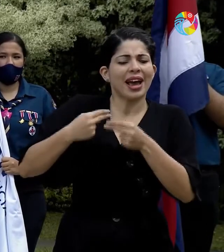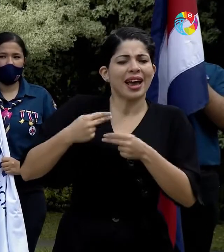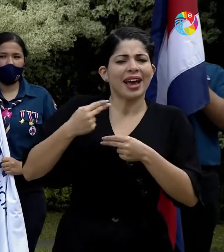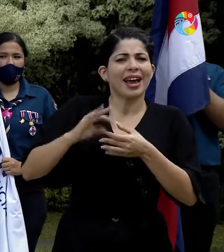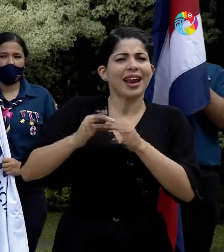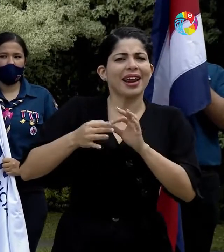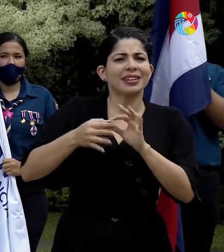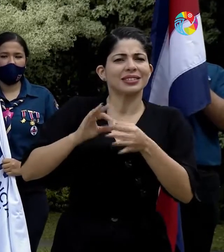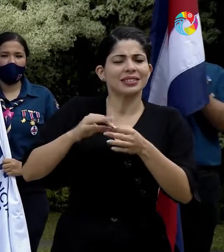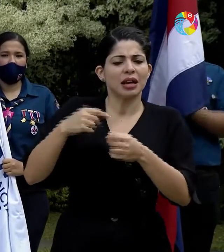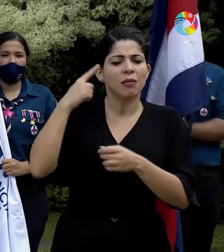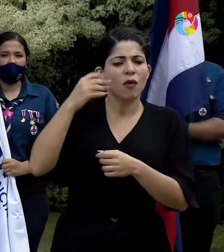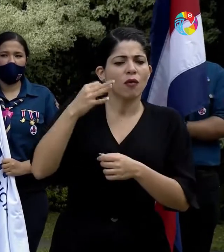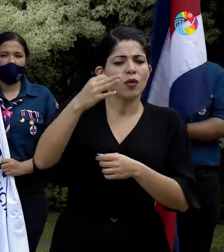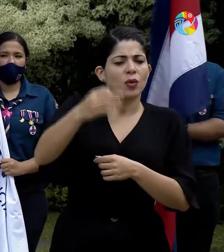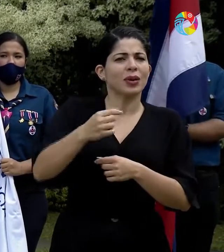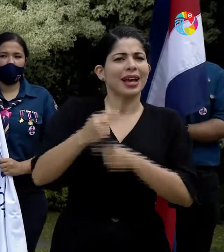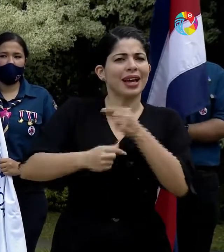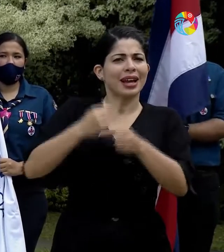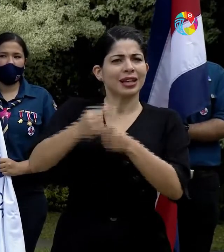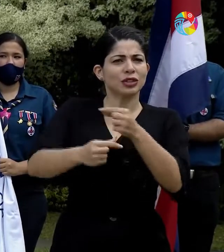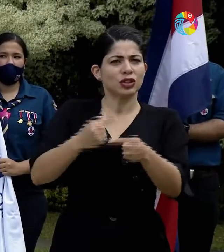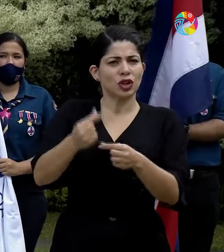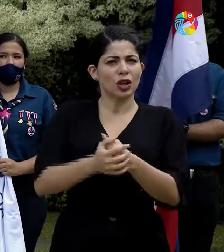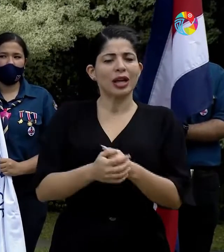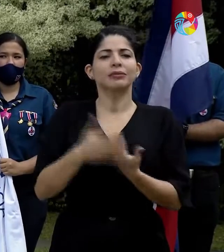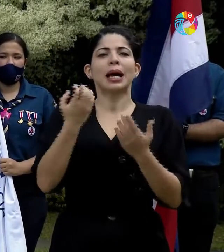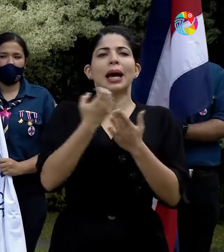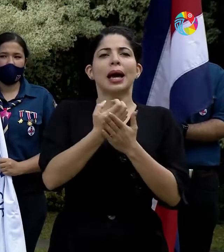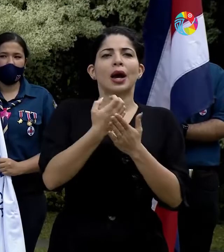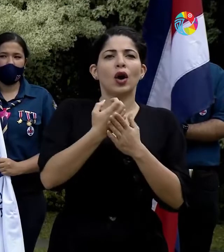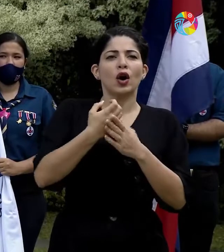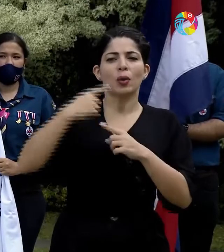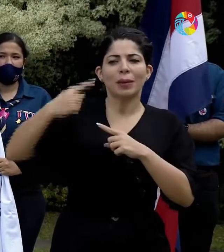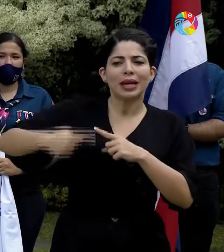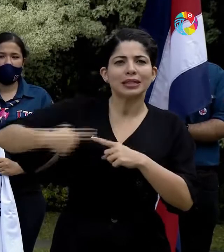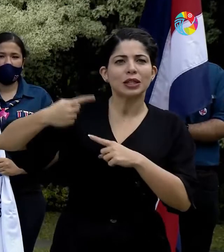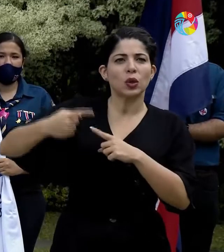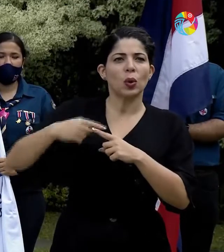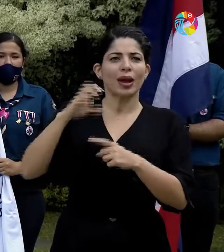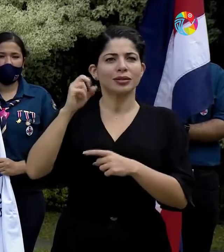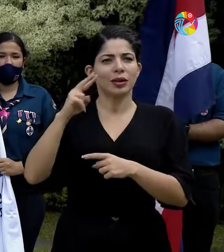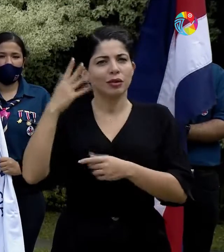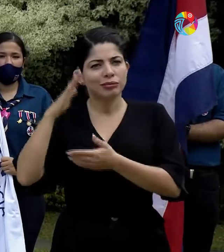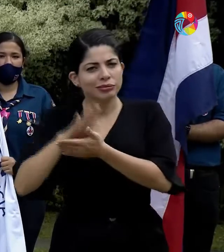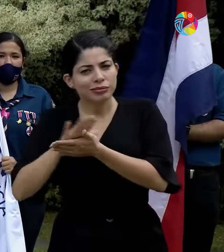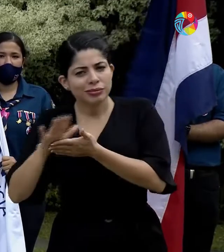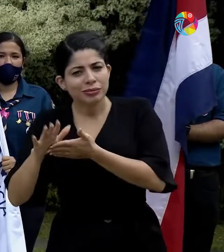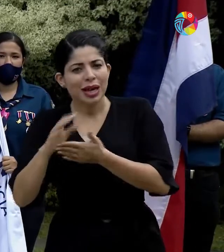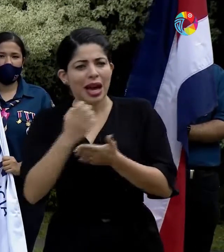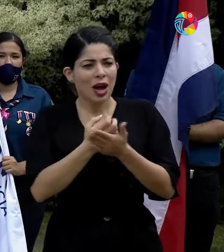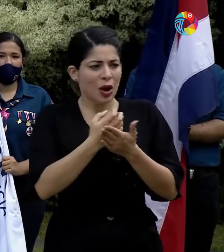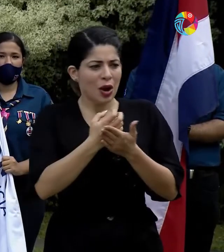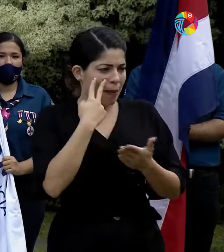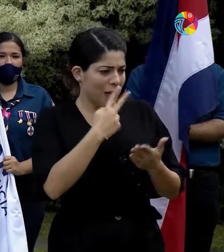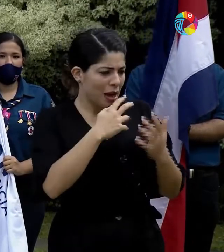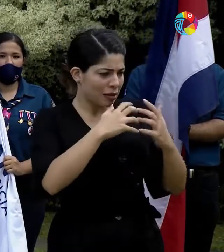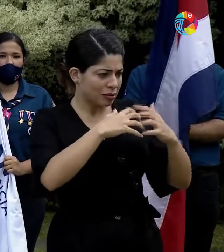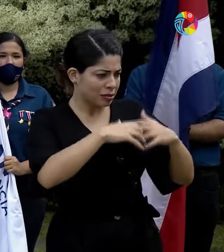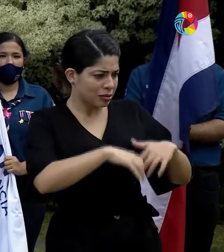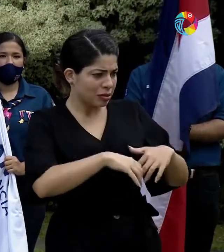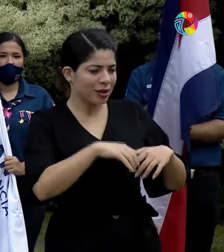a cómo generamos circuitos de economía circular, a la descarbonización, a una economía que pensamos ya regenerativa, a asumir